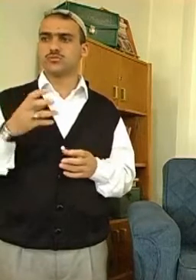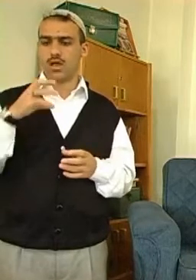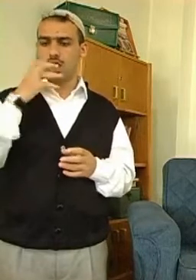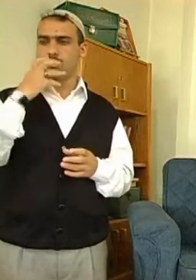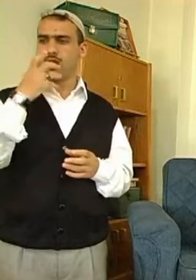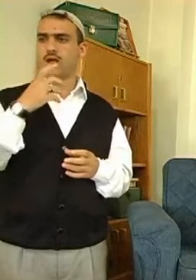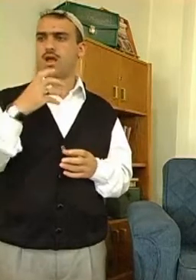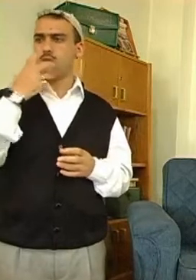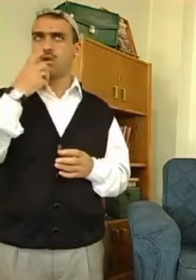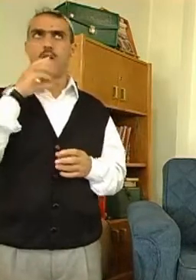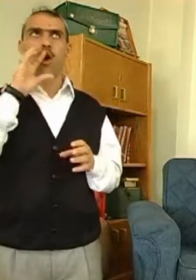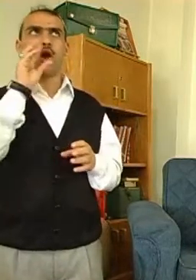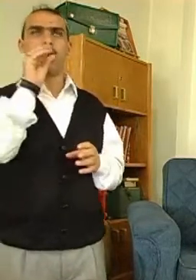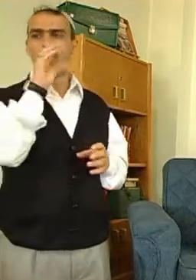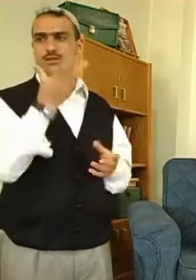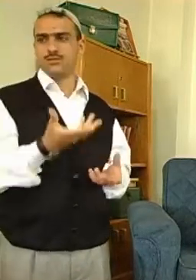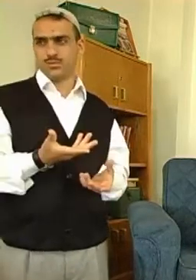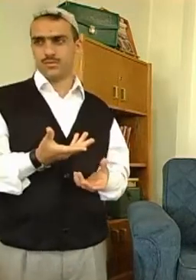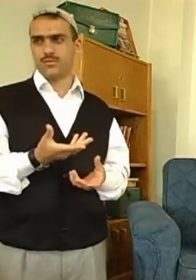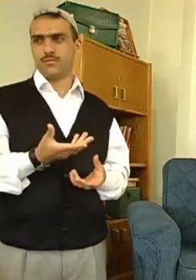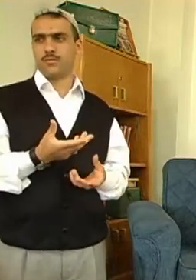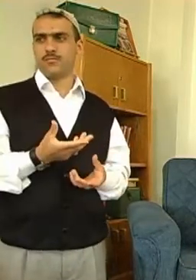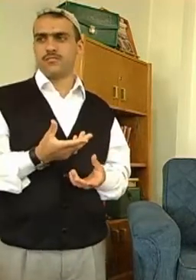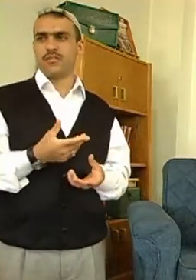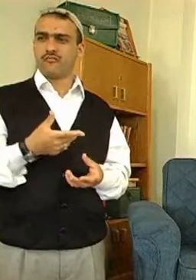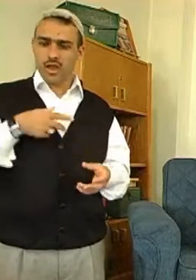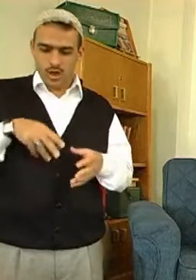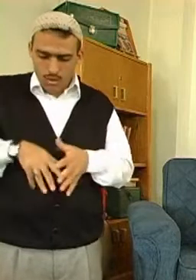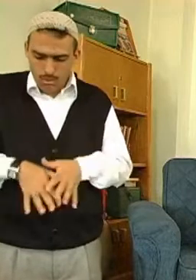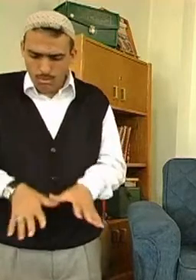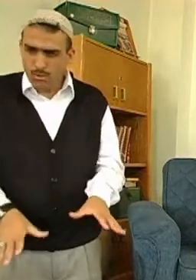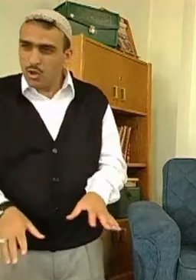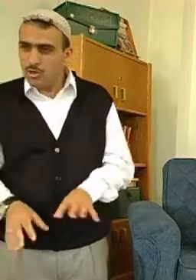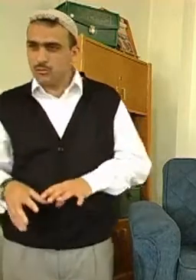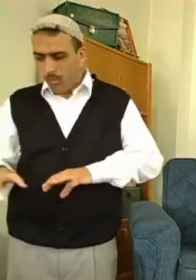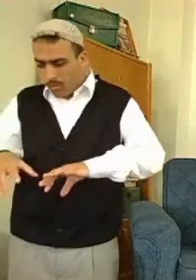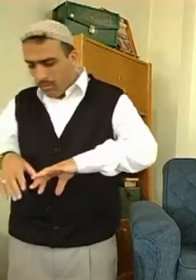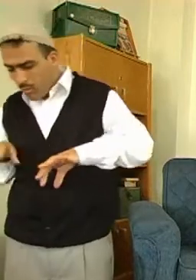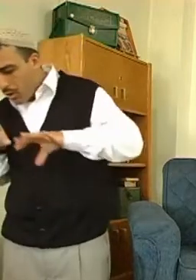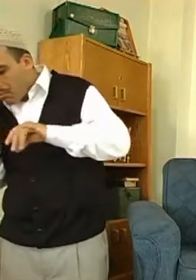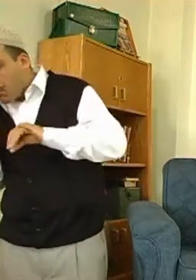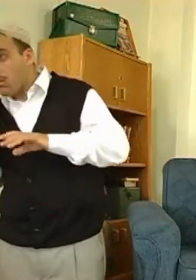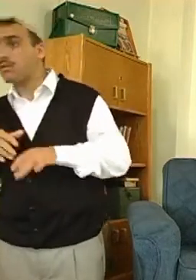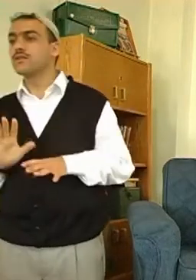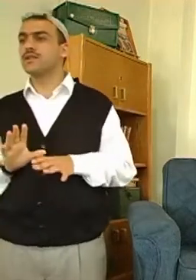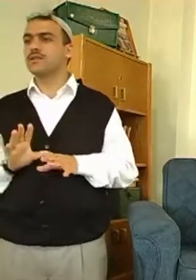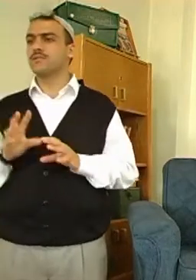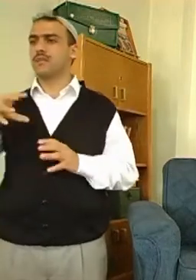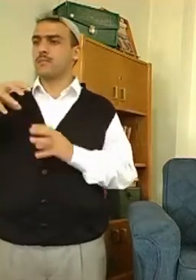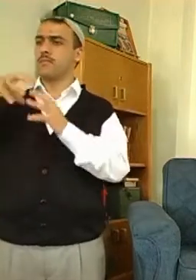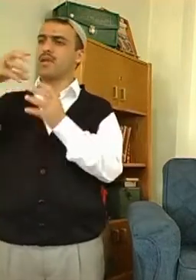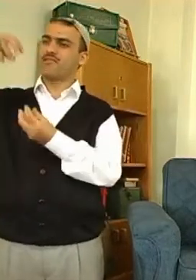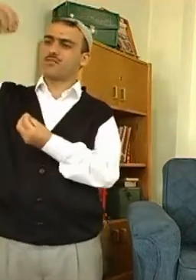muhatap alırsınız anlamda. Şimdi Cenab-ı Hak bizimle konuşmuş. Kur'an'ı bize indirmiş. Hayvanlara değil, bitkilere değil, taşlara